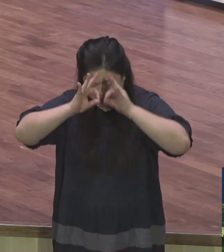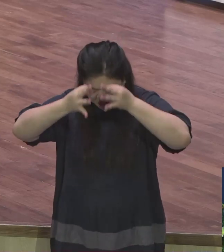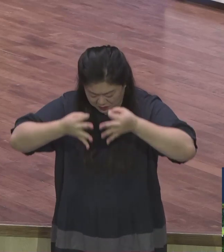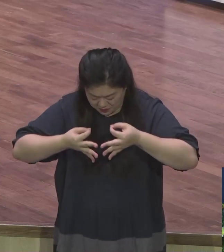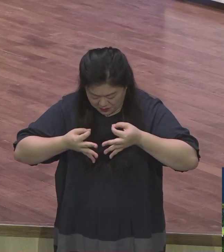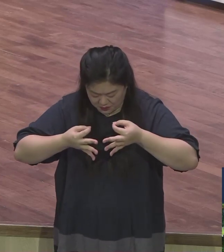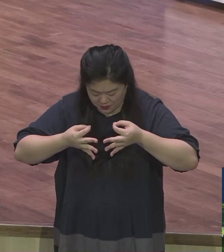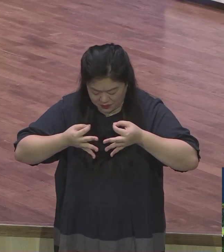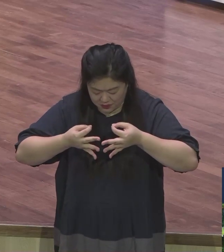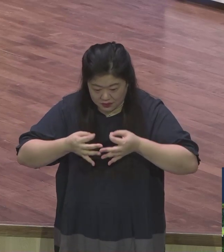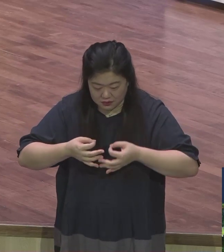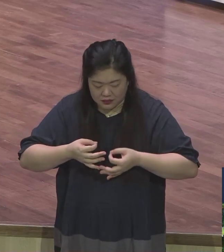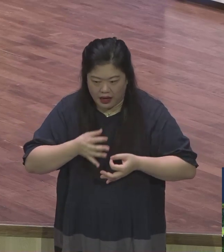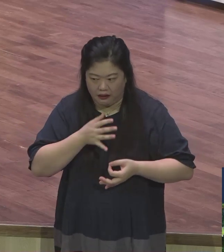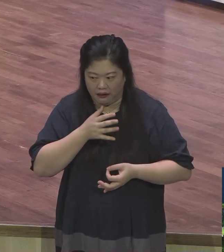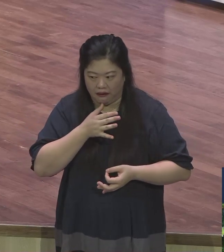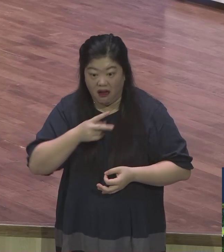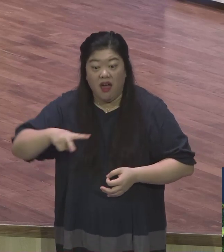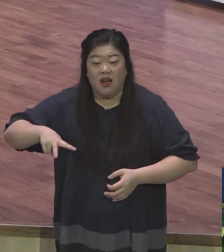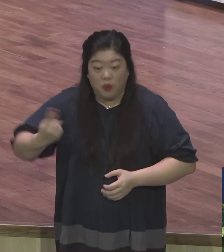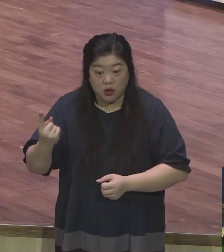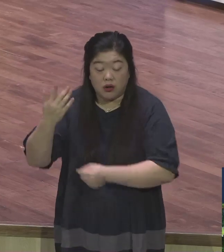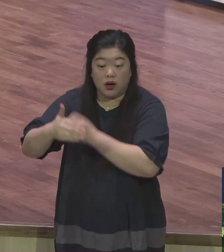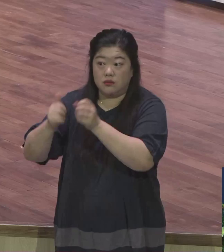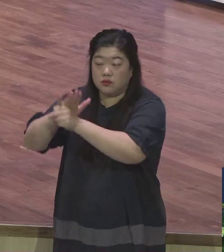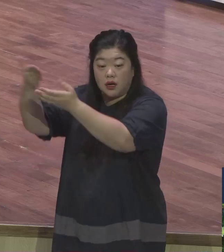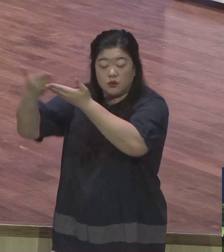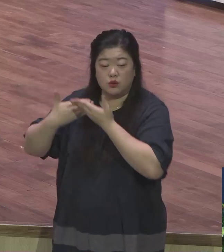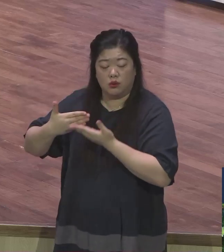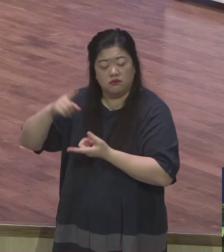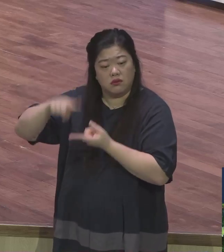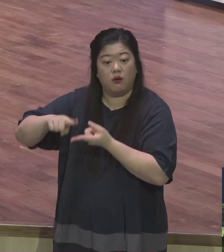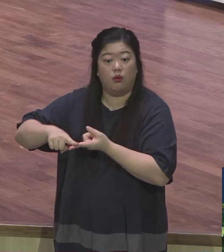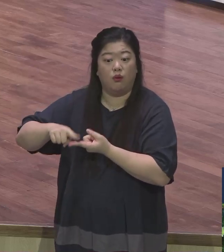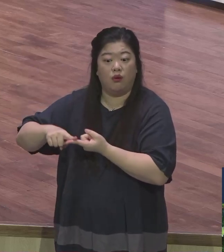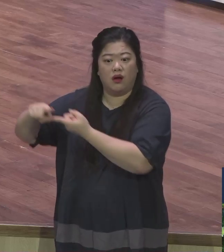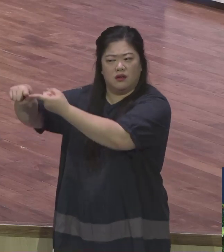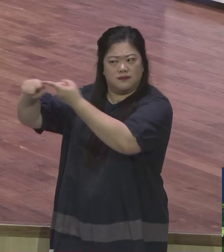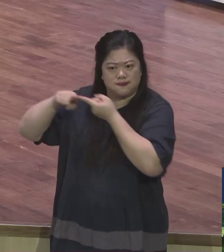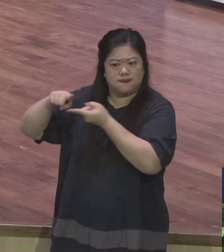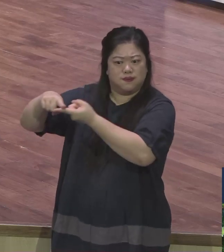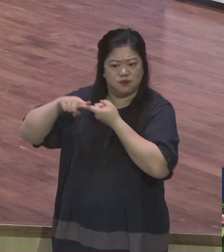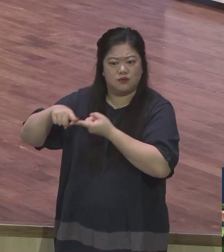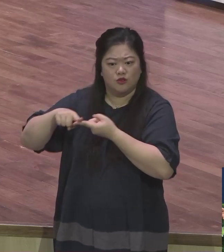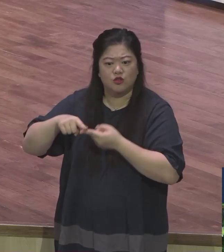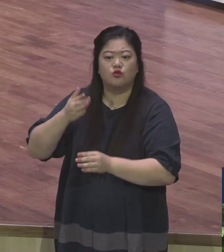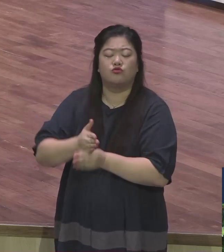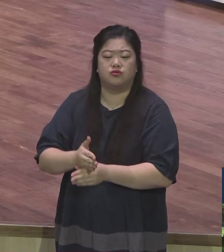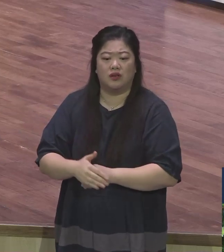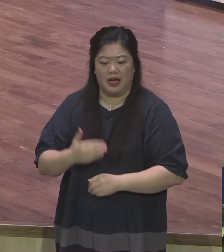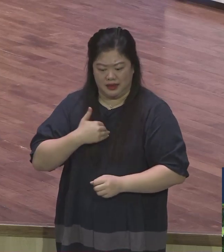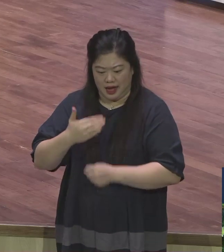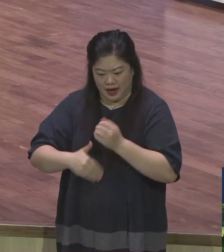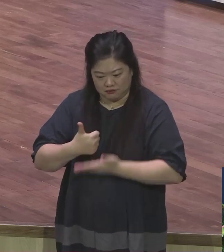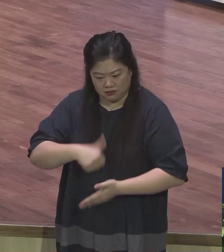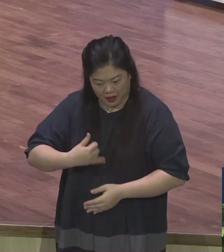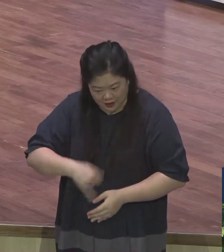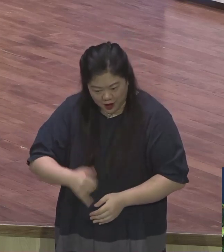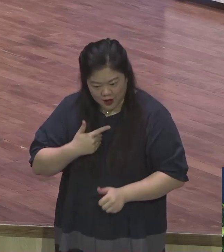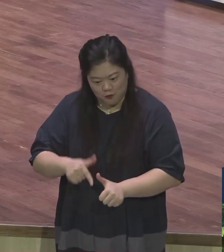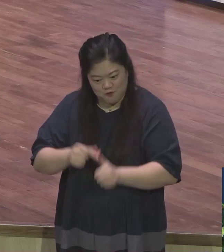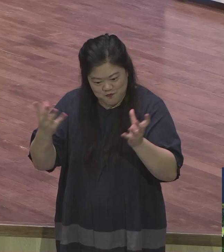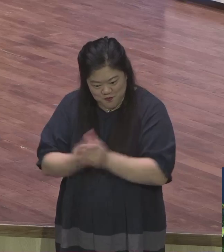그럼에도 불구하고 그렇게 불신하고 그렇게 구원받아놓고도 하나님 잊어버리고 세상 사람들을 같이